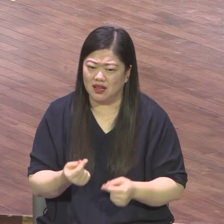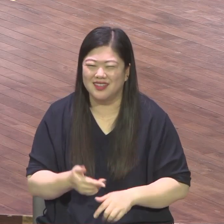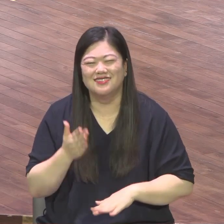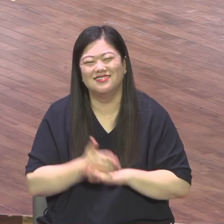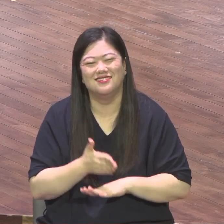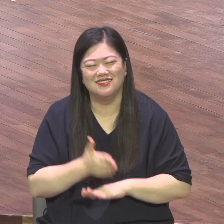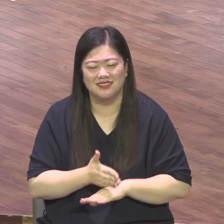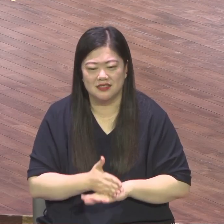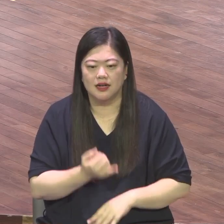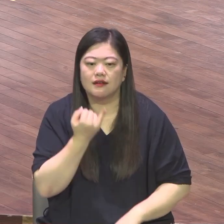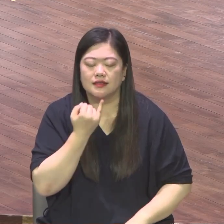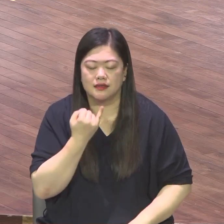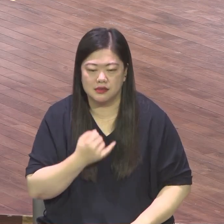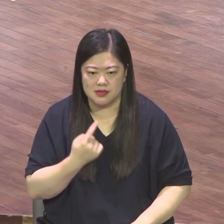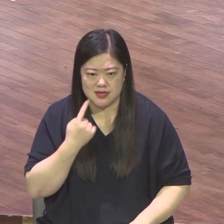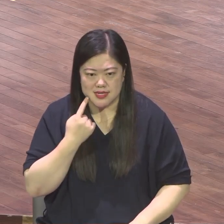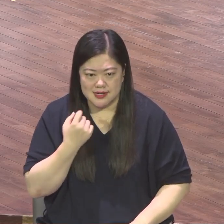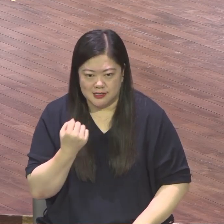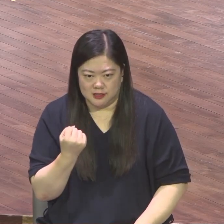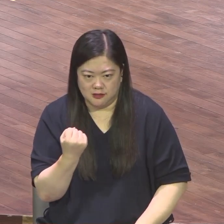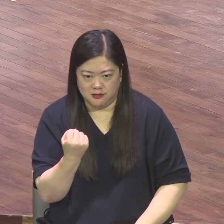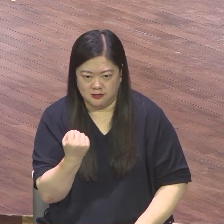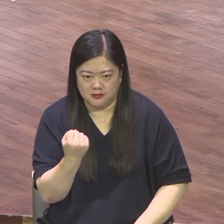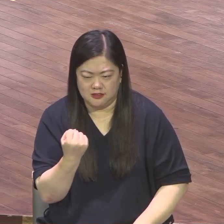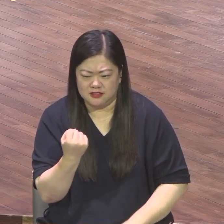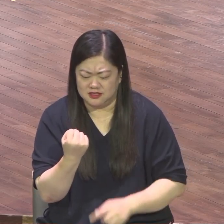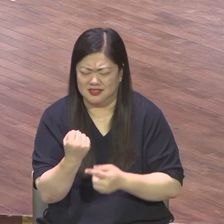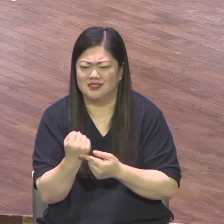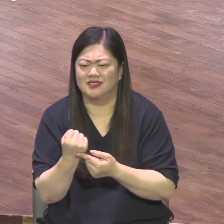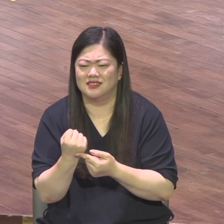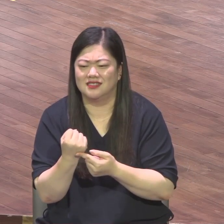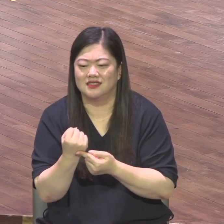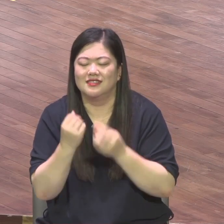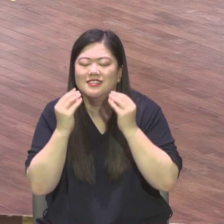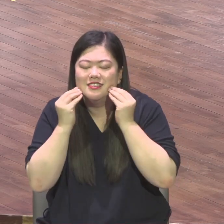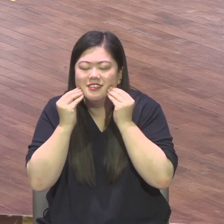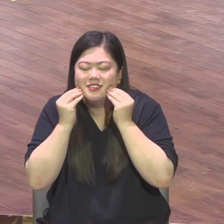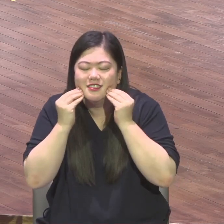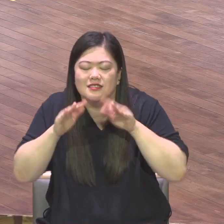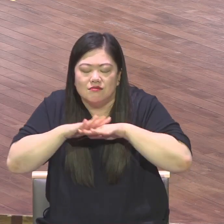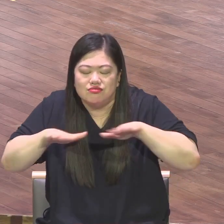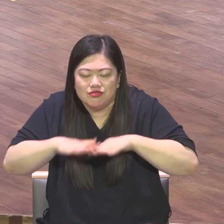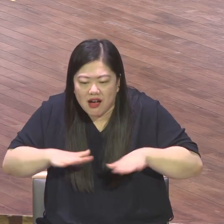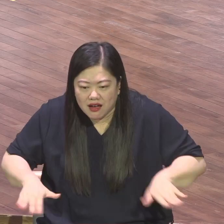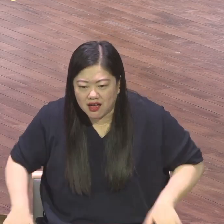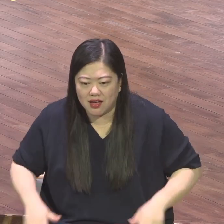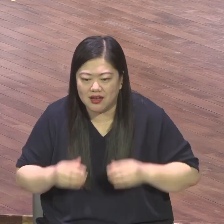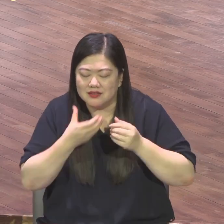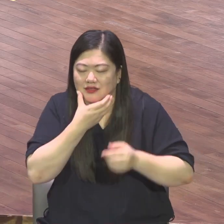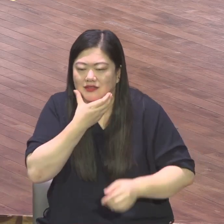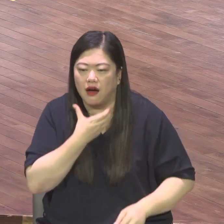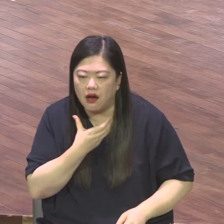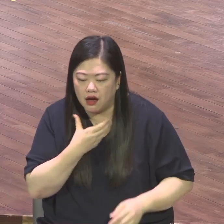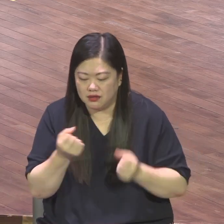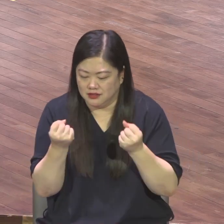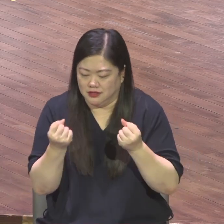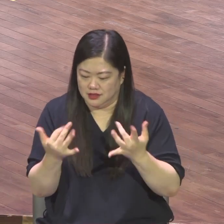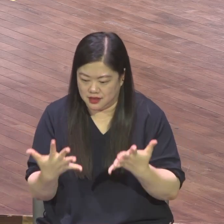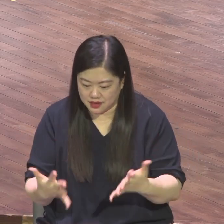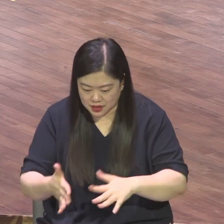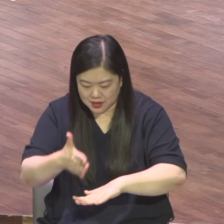꽉 잡고 어금니 물지 말고 교회 오면 쫙 푸세요. 풀어. 이완 좀 시키세요. 이완.